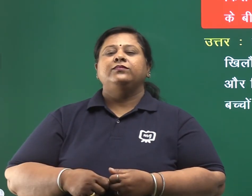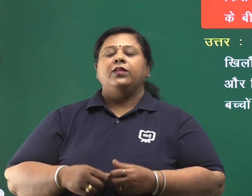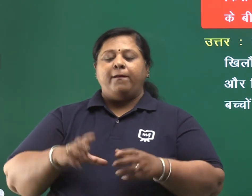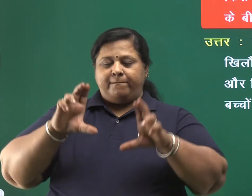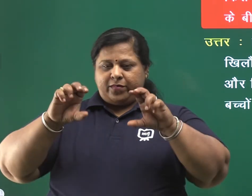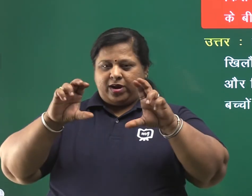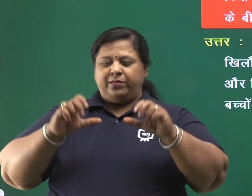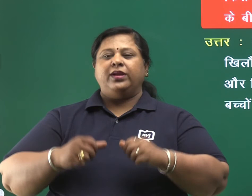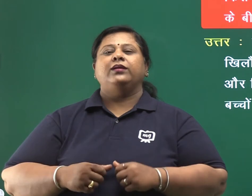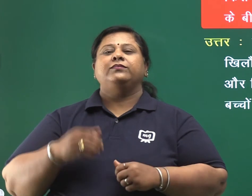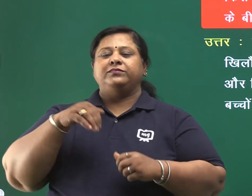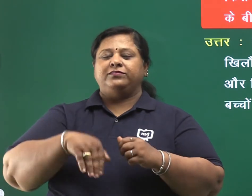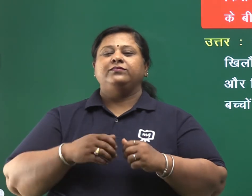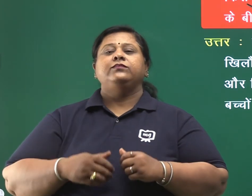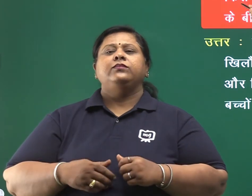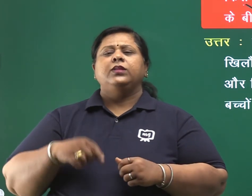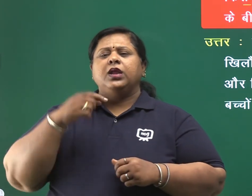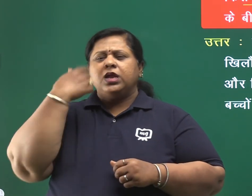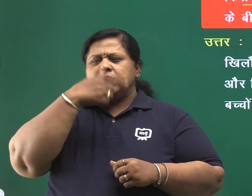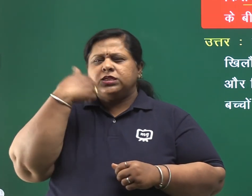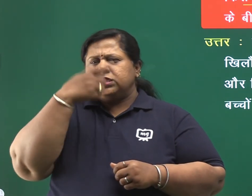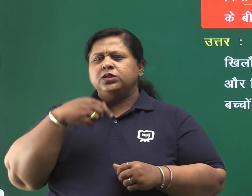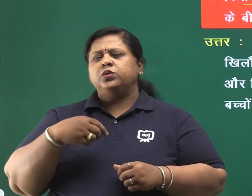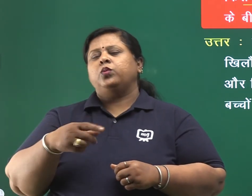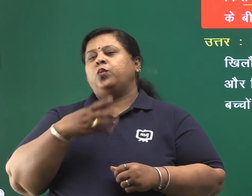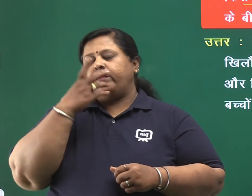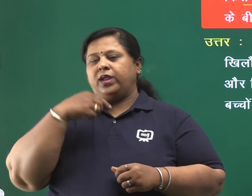पाठ में किस किस रूप में